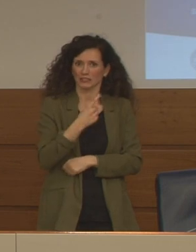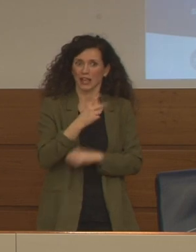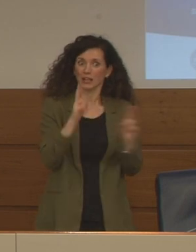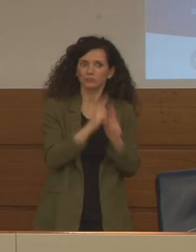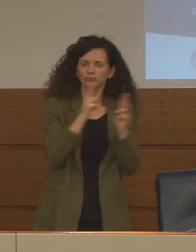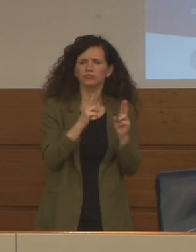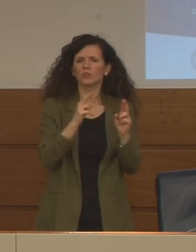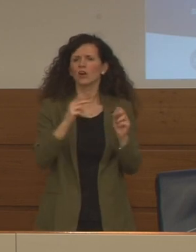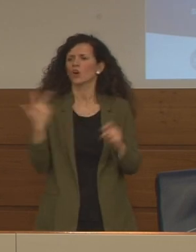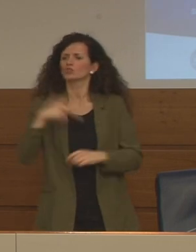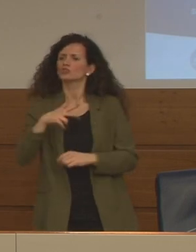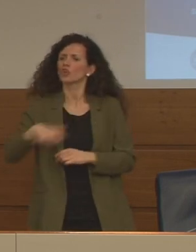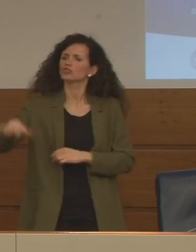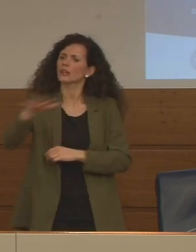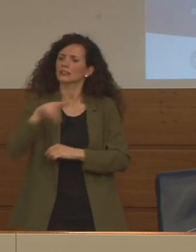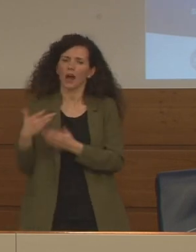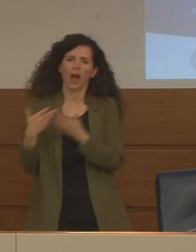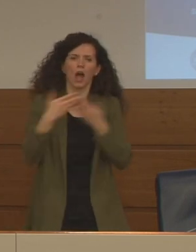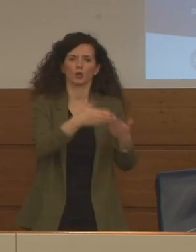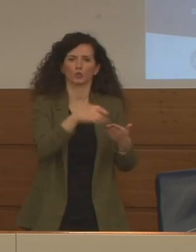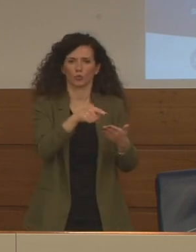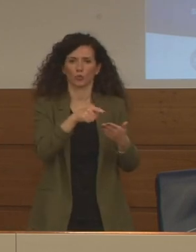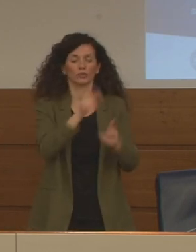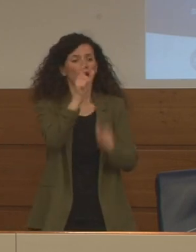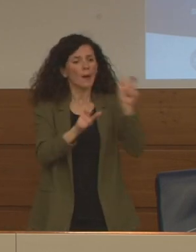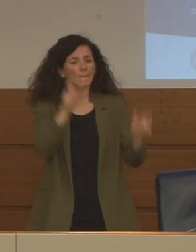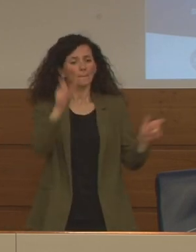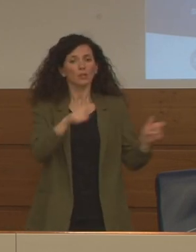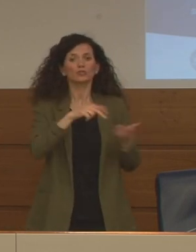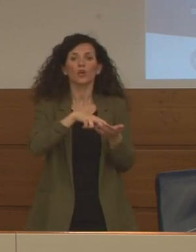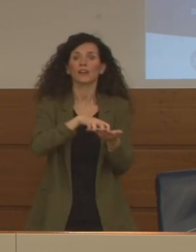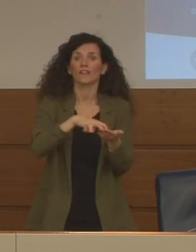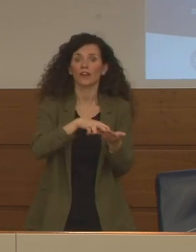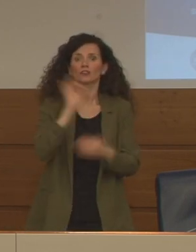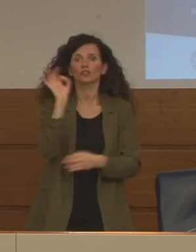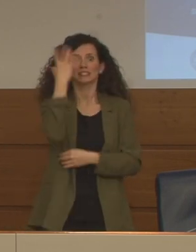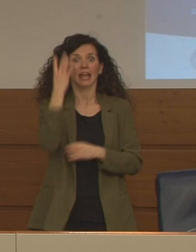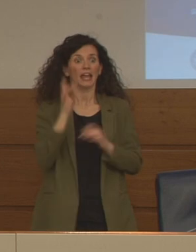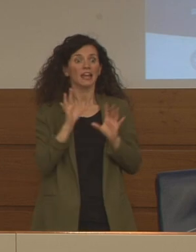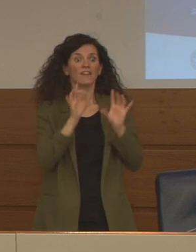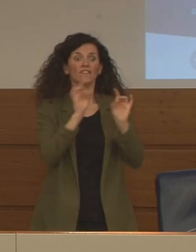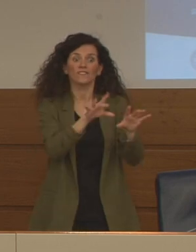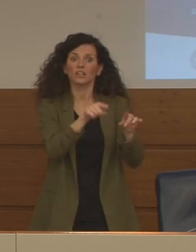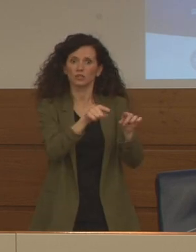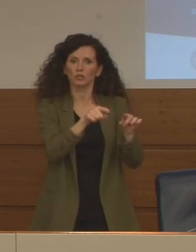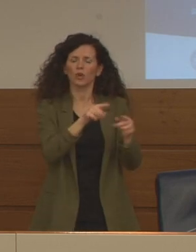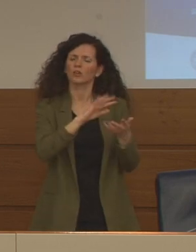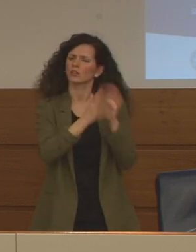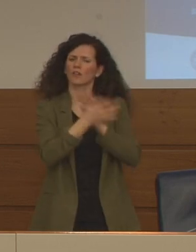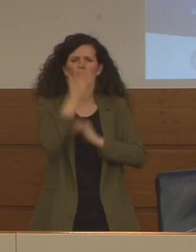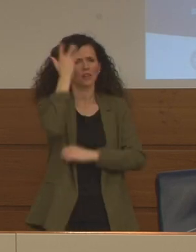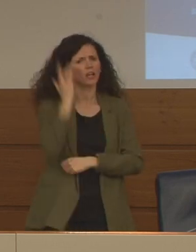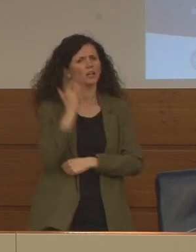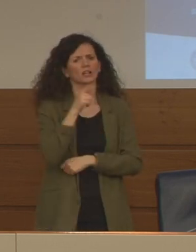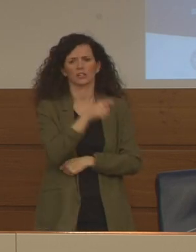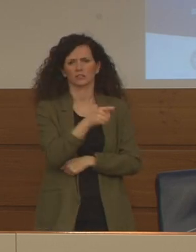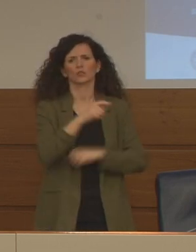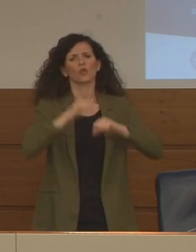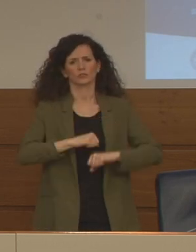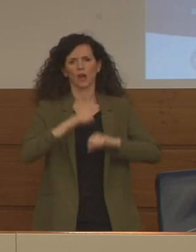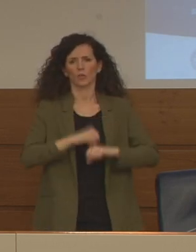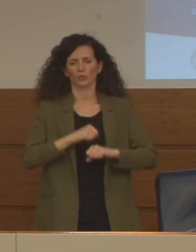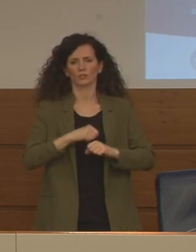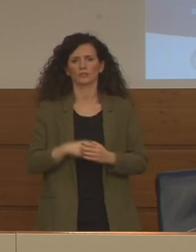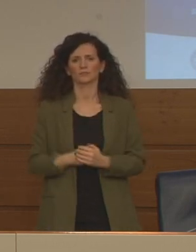più in questo momento più fragile sono le persone che in caso di infezione rischiano di pagare il dazio più alto la seconda cosa